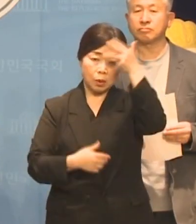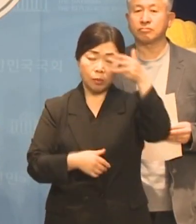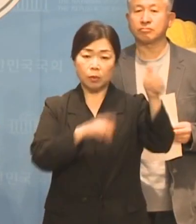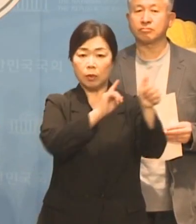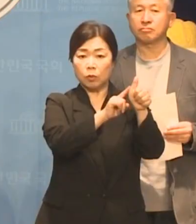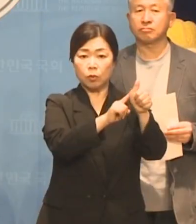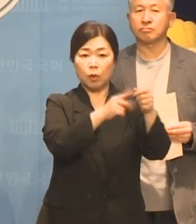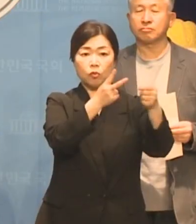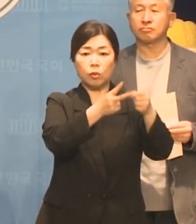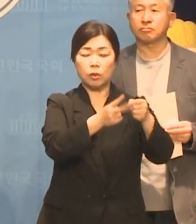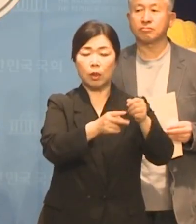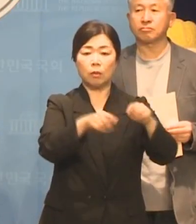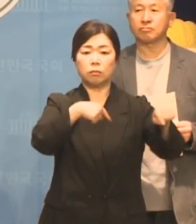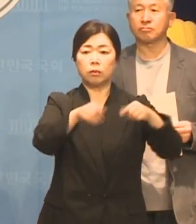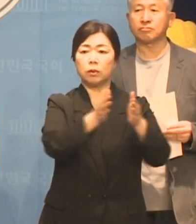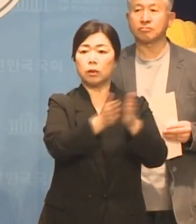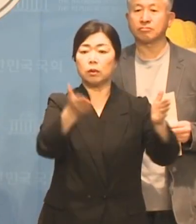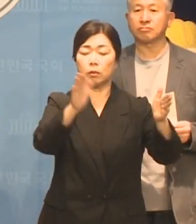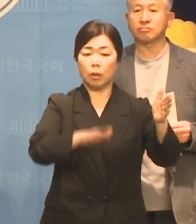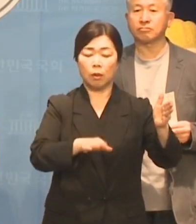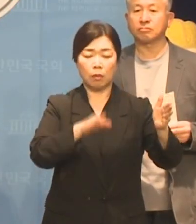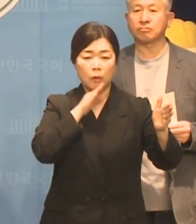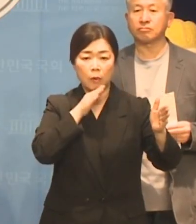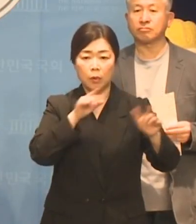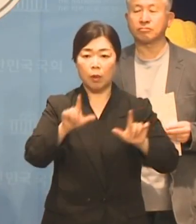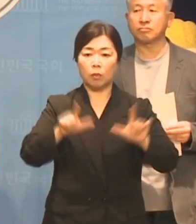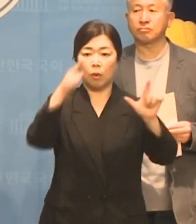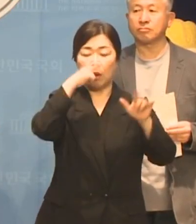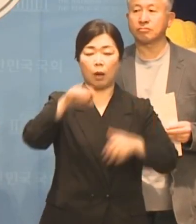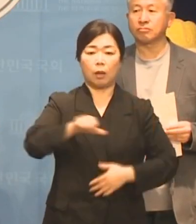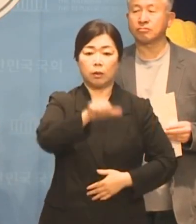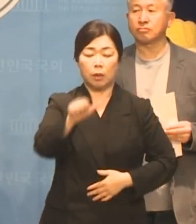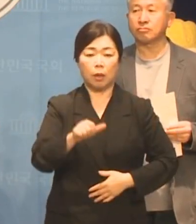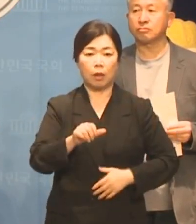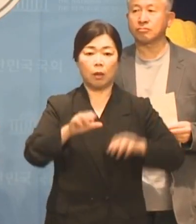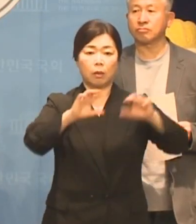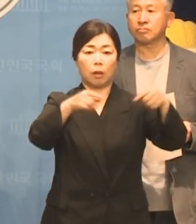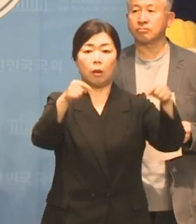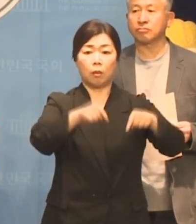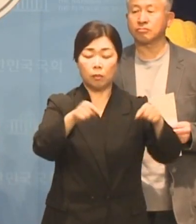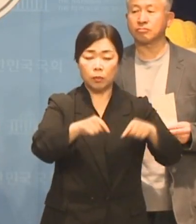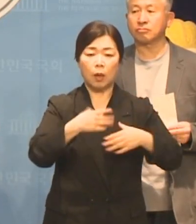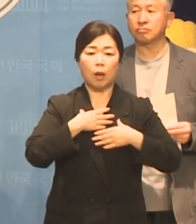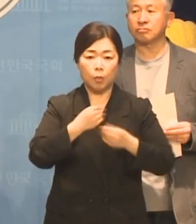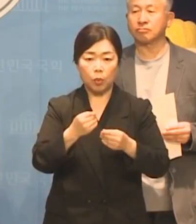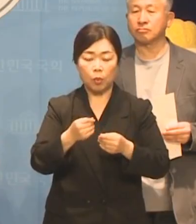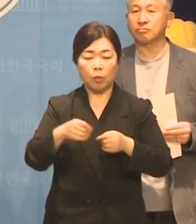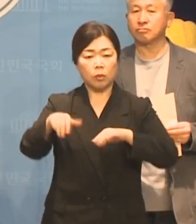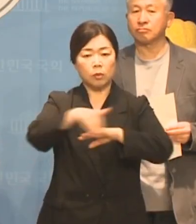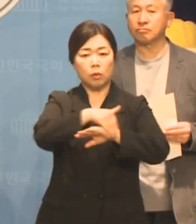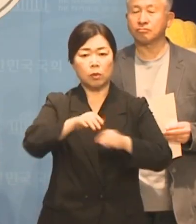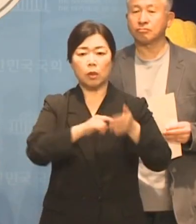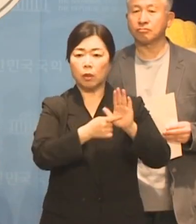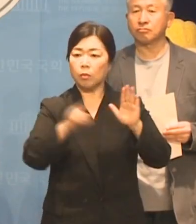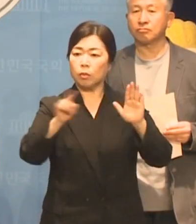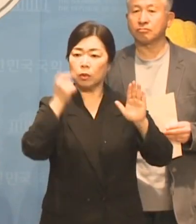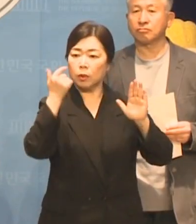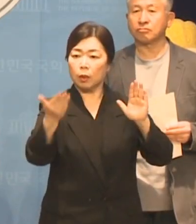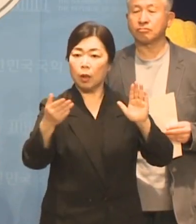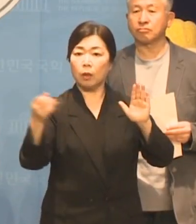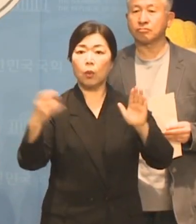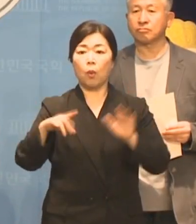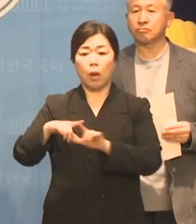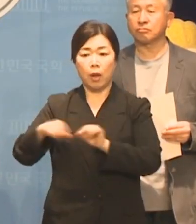나서 과연 어떠한 동아시아 외교 안보 정책을 들고 나올 것인가? 또는 일본